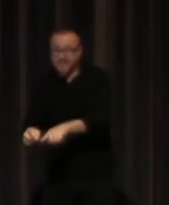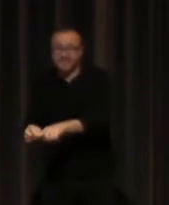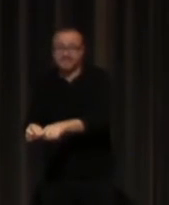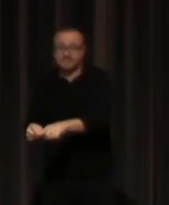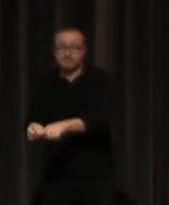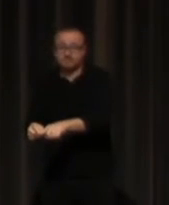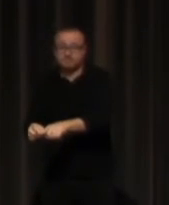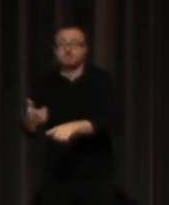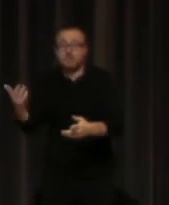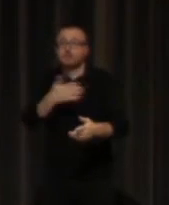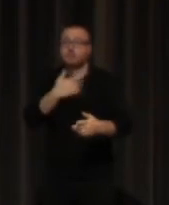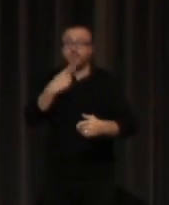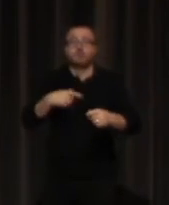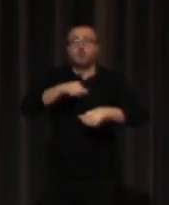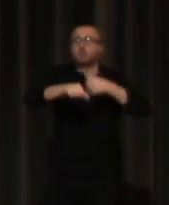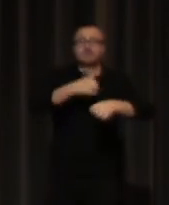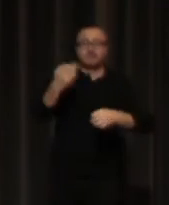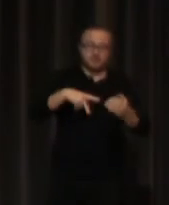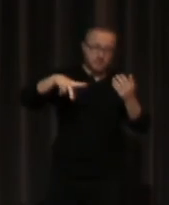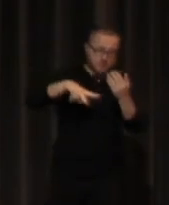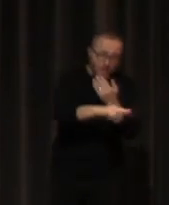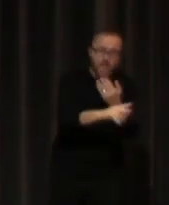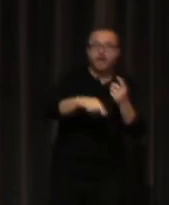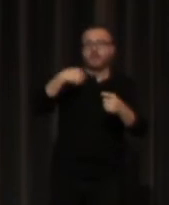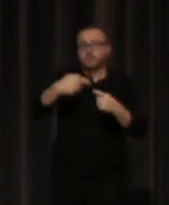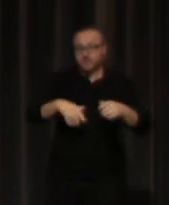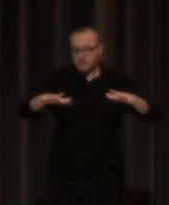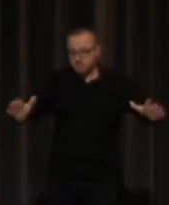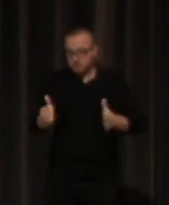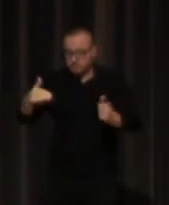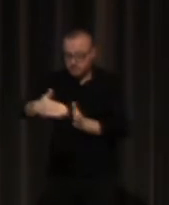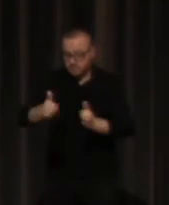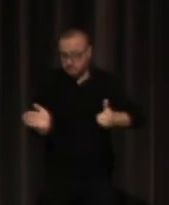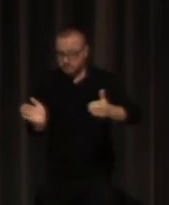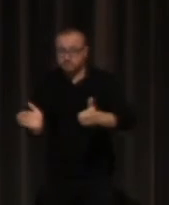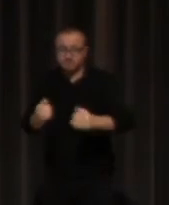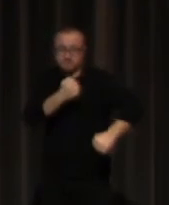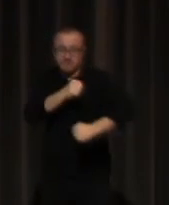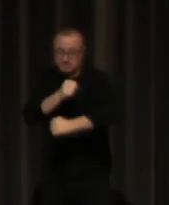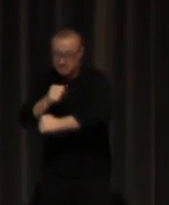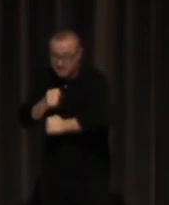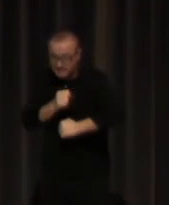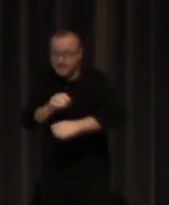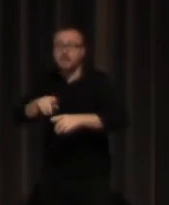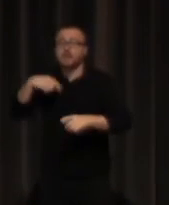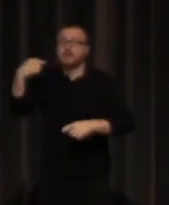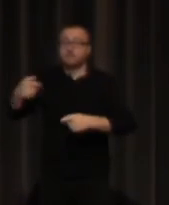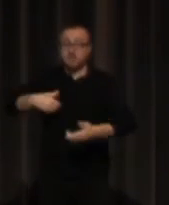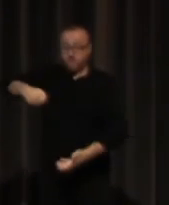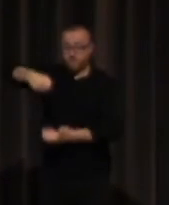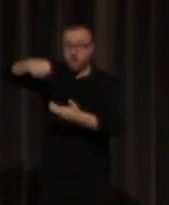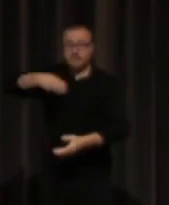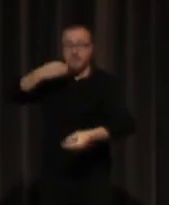això, tallar-les, les vaig amuntegar sobre el terra i abans de ficar-los a la bossa del plàstic,